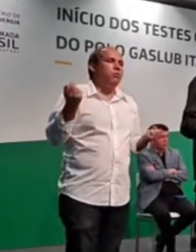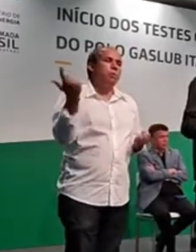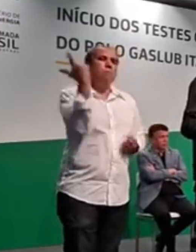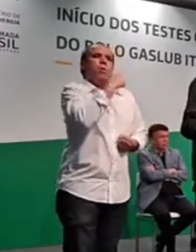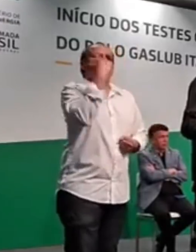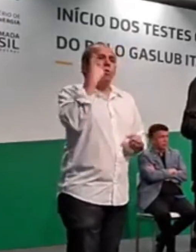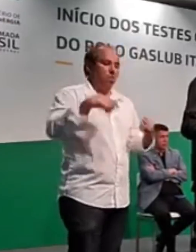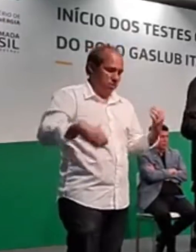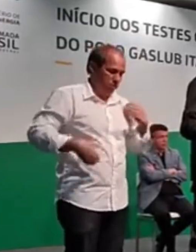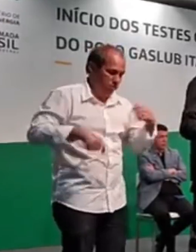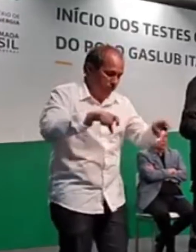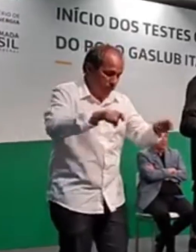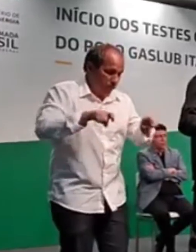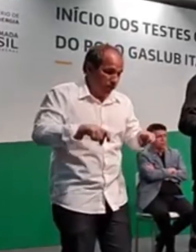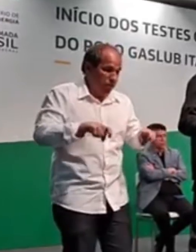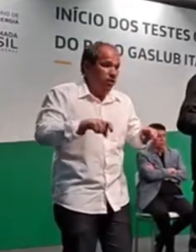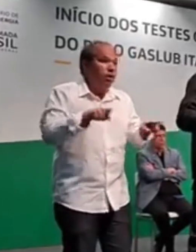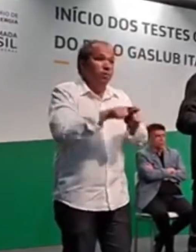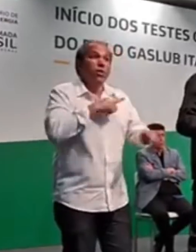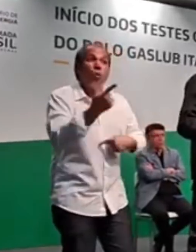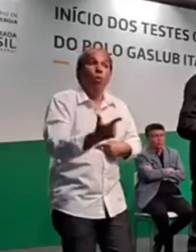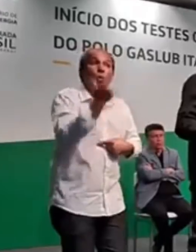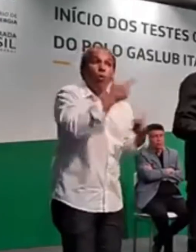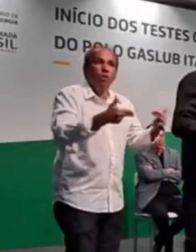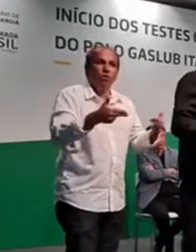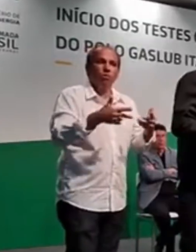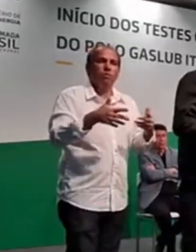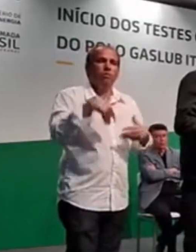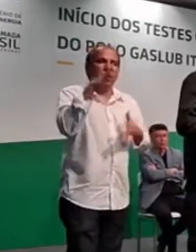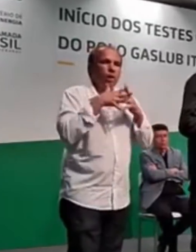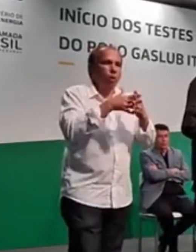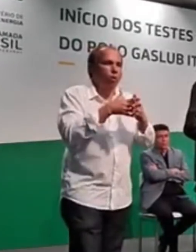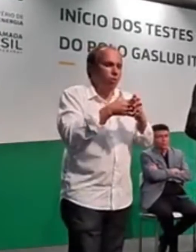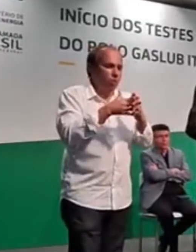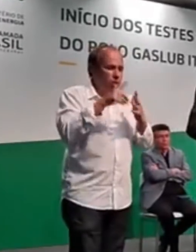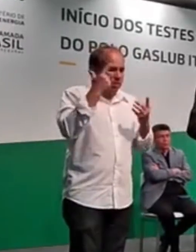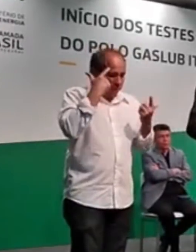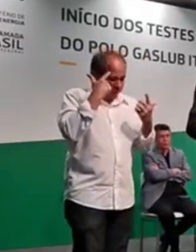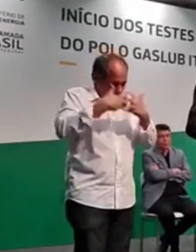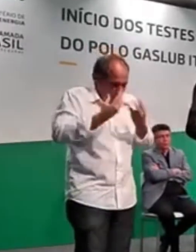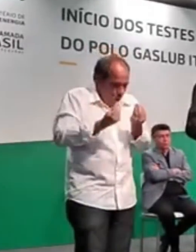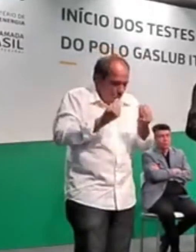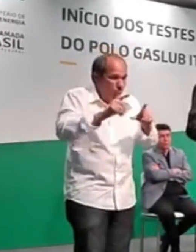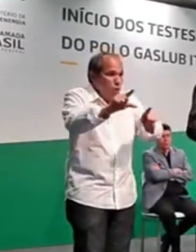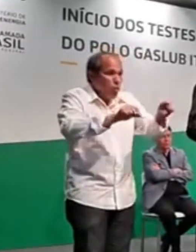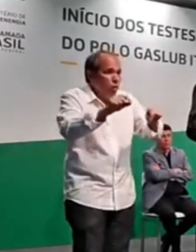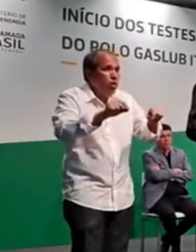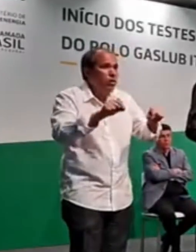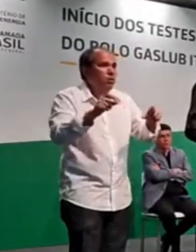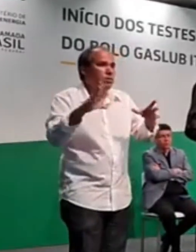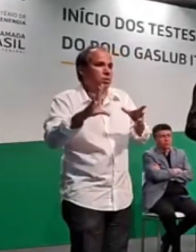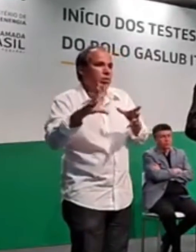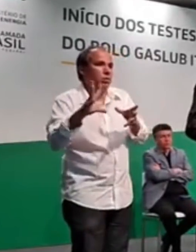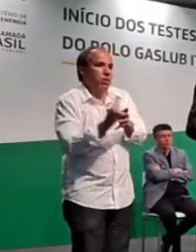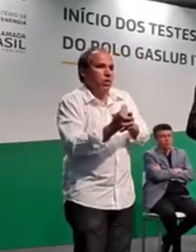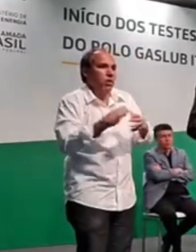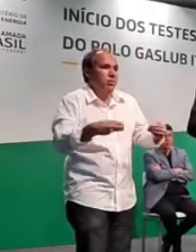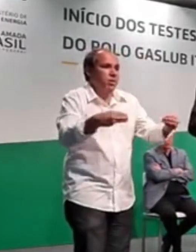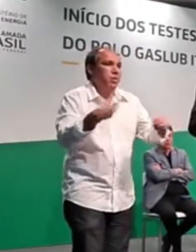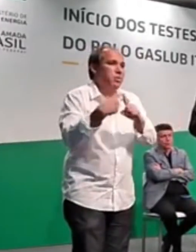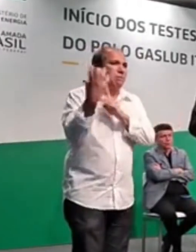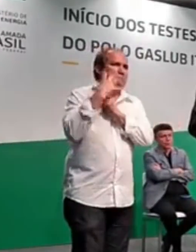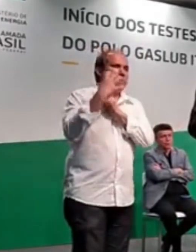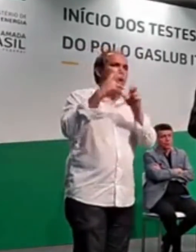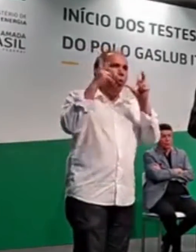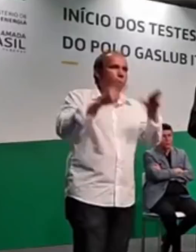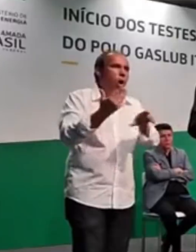Chegamos à presidência. E outra coisa complicada é formar um ministério, que as pressões para voltar o que